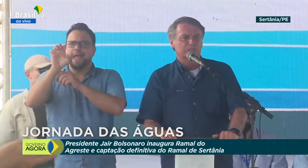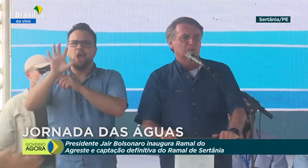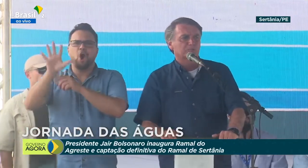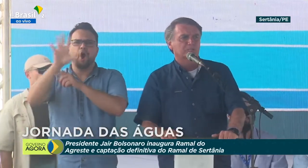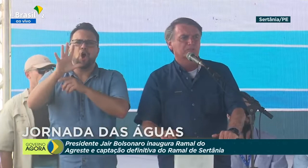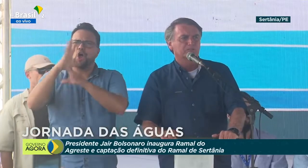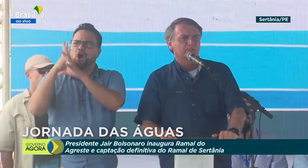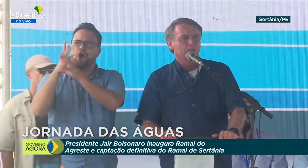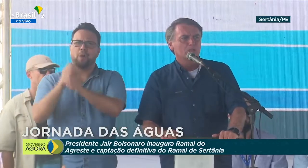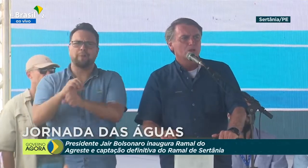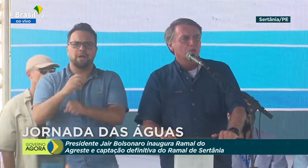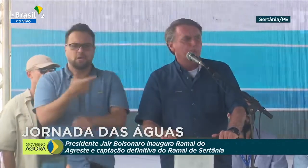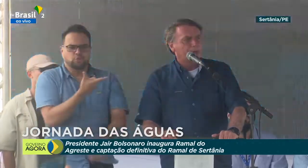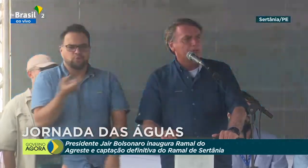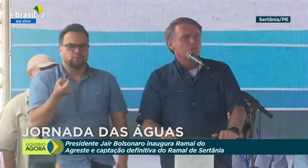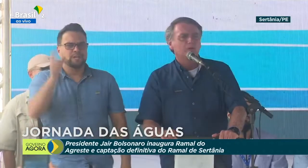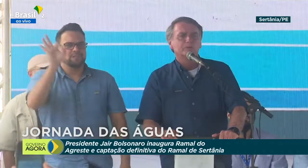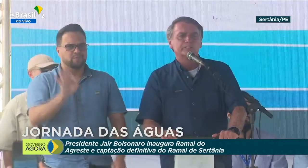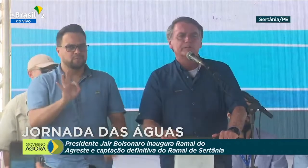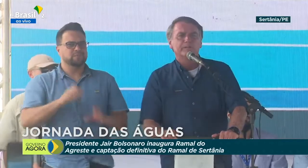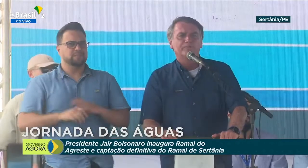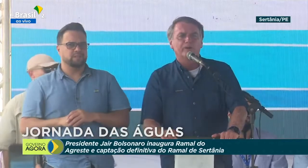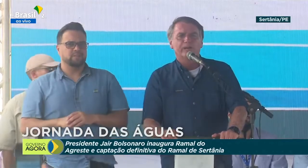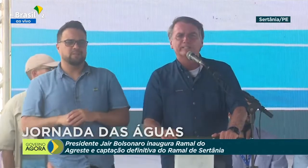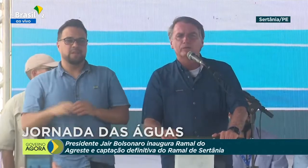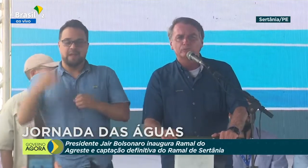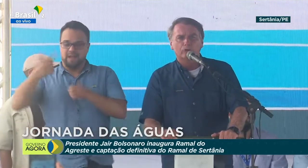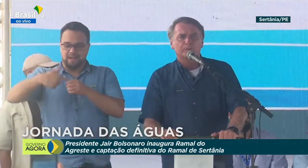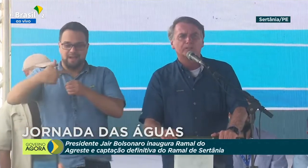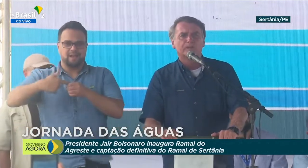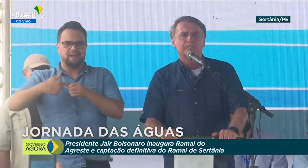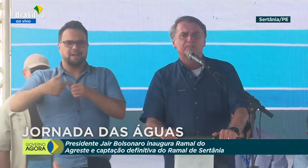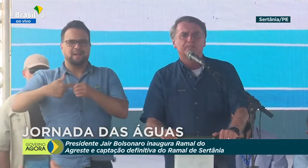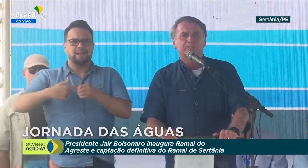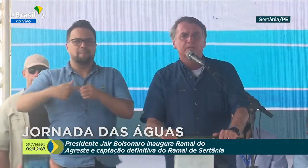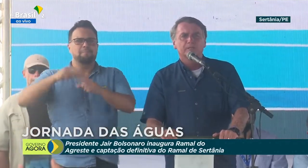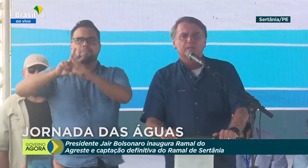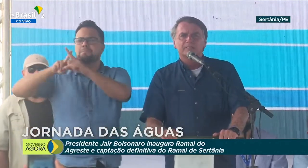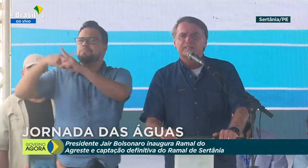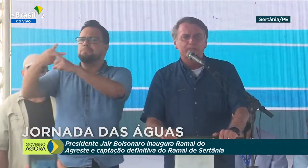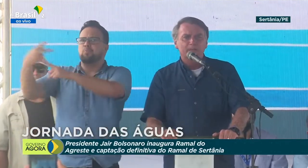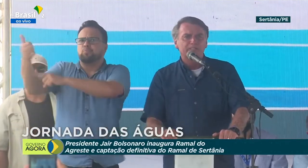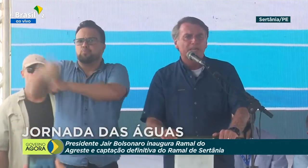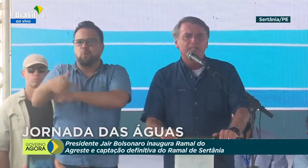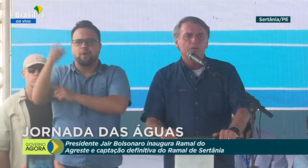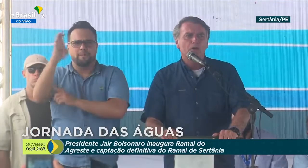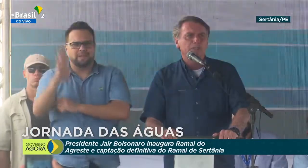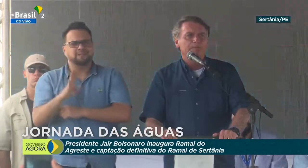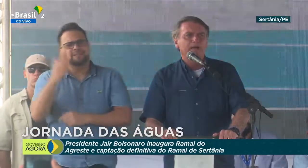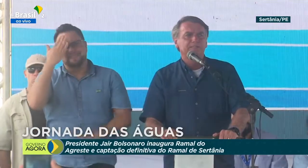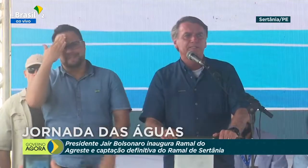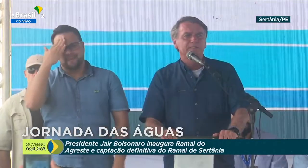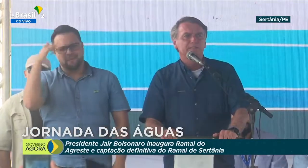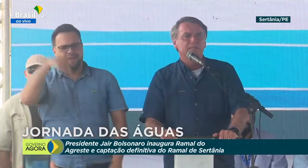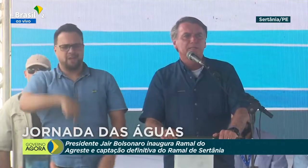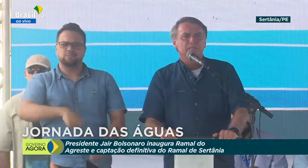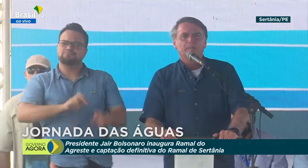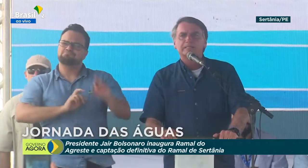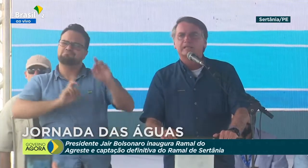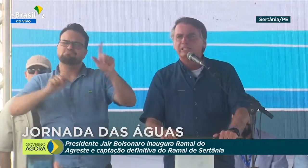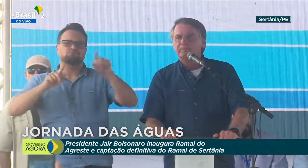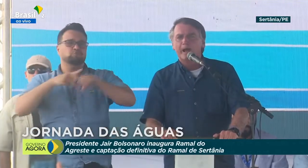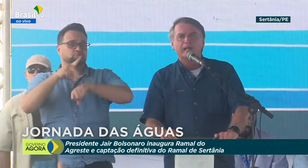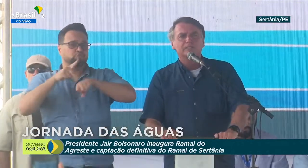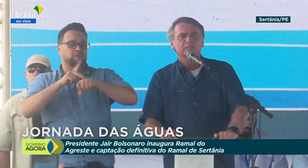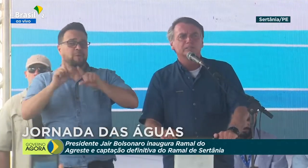a 200%. O preço do combustível lá fora está o dobro do Brasil. Sabemos que aqui é um outro país,